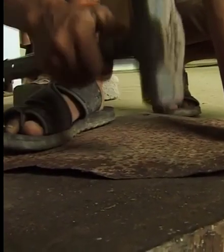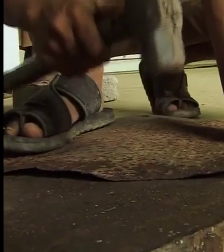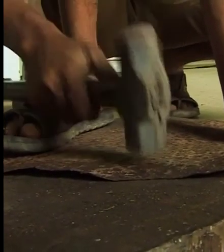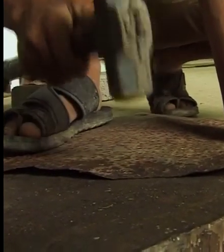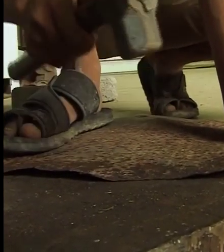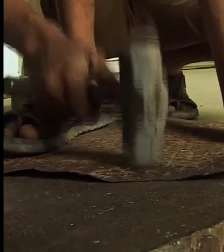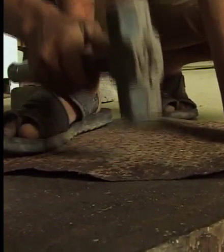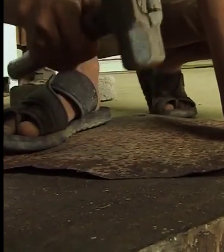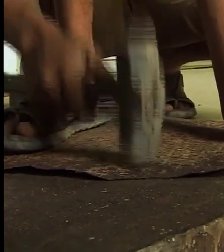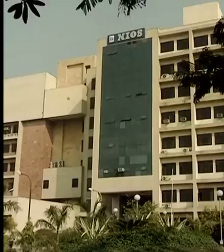जाते हैं।